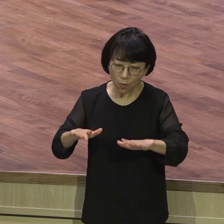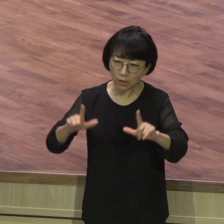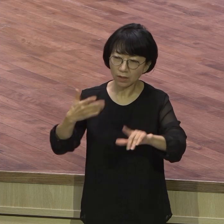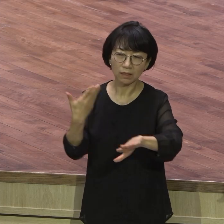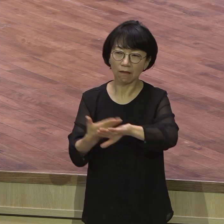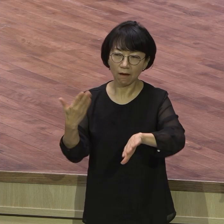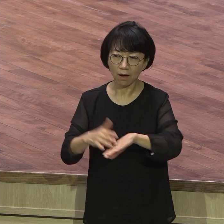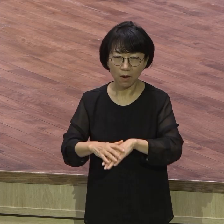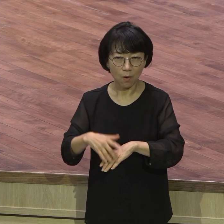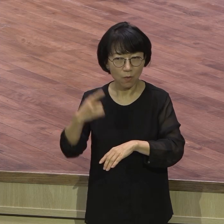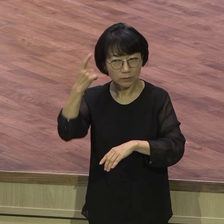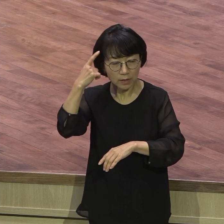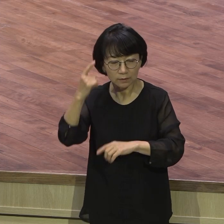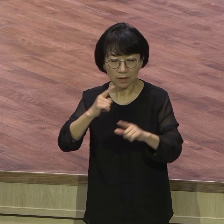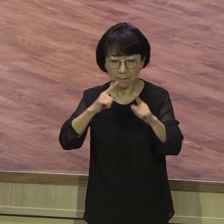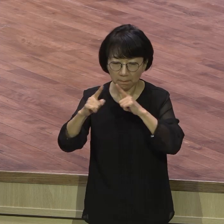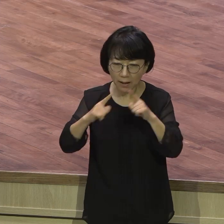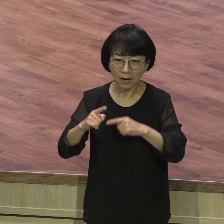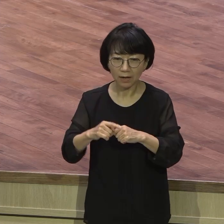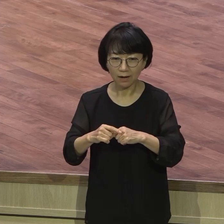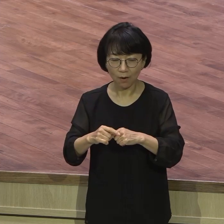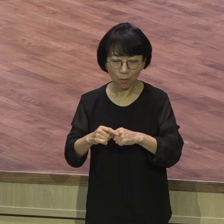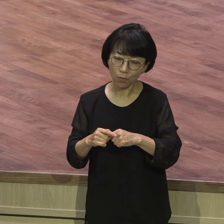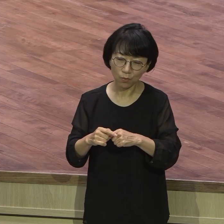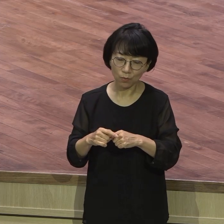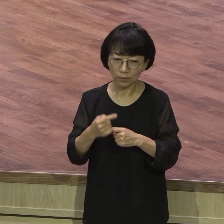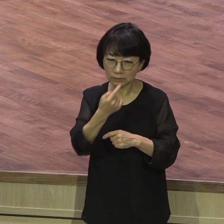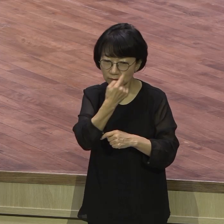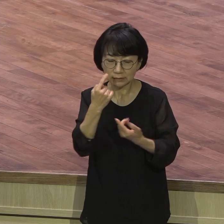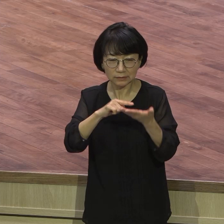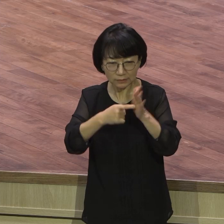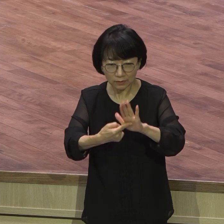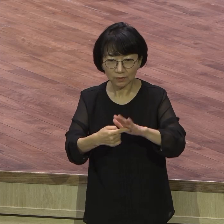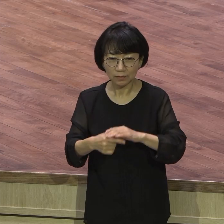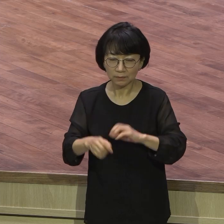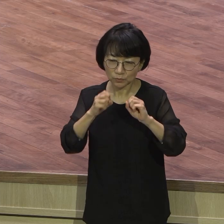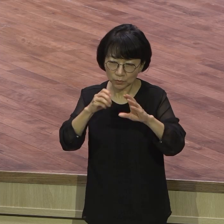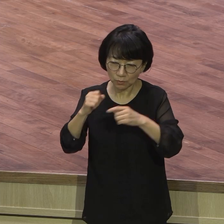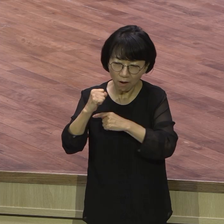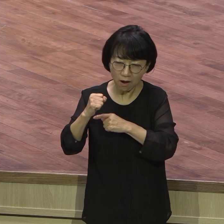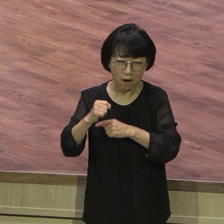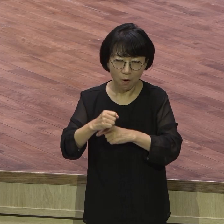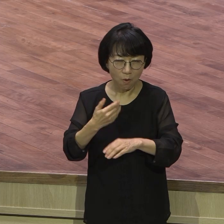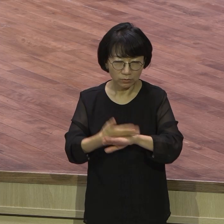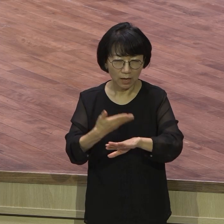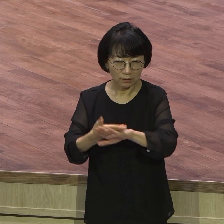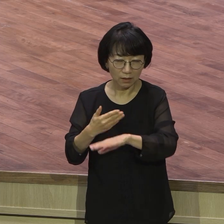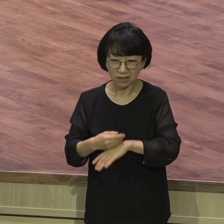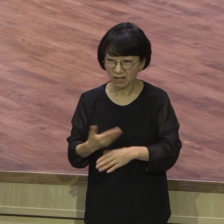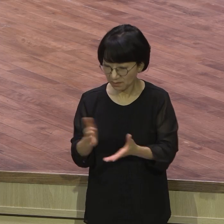생각이 달라 삶이 달라 열매가 달라 증거가 달라 아멘 안 하죠?